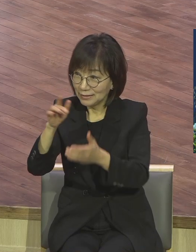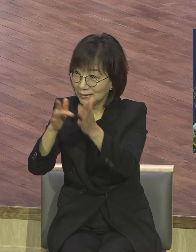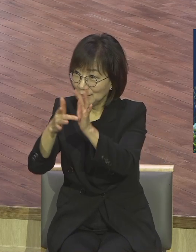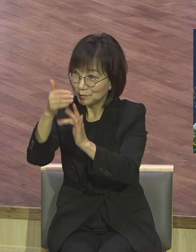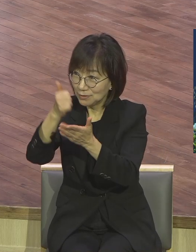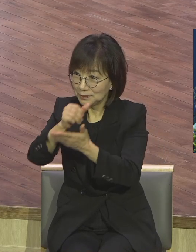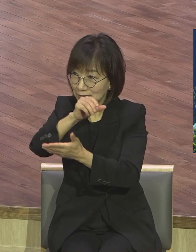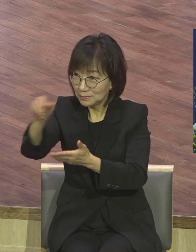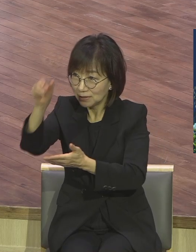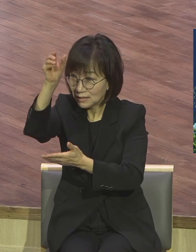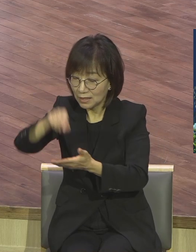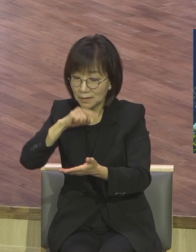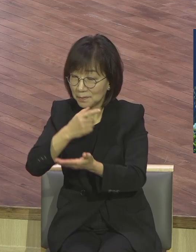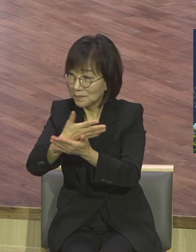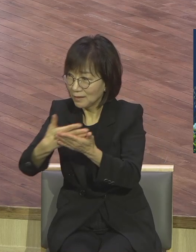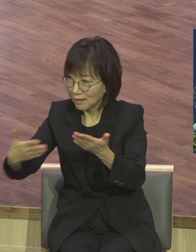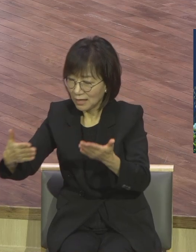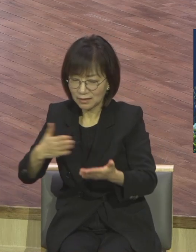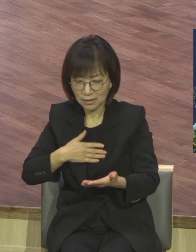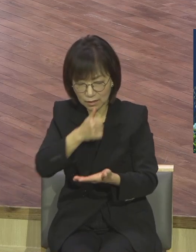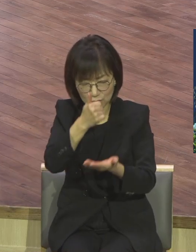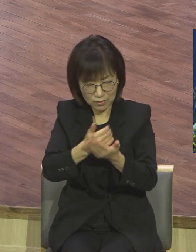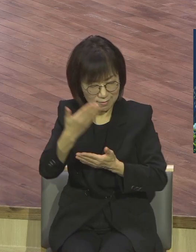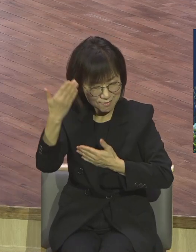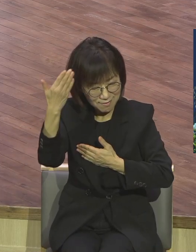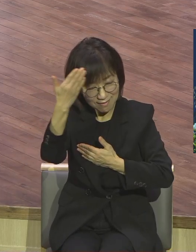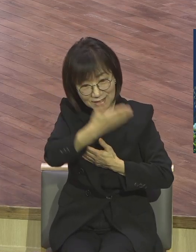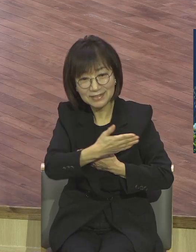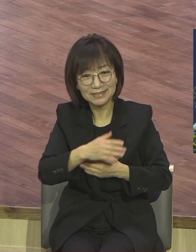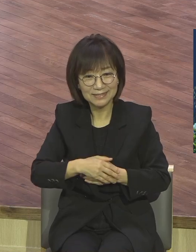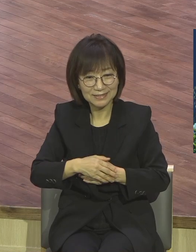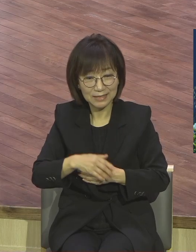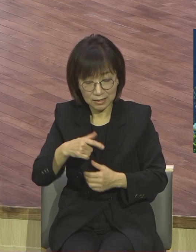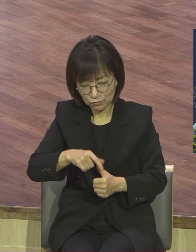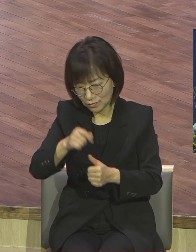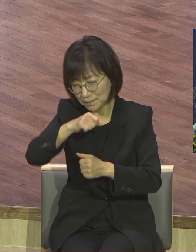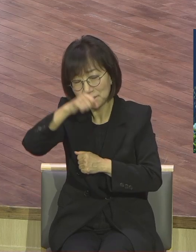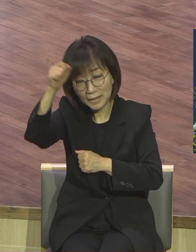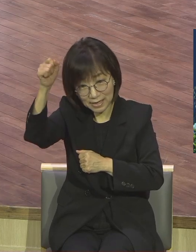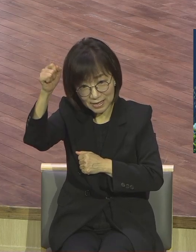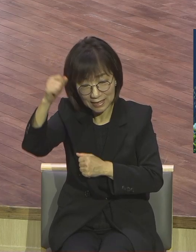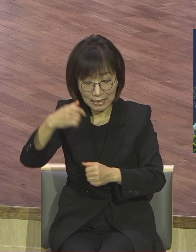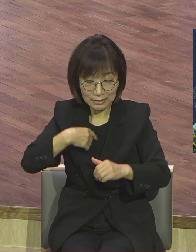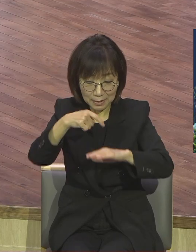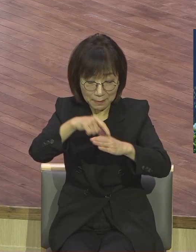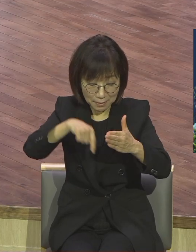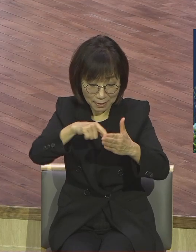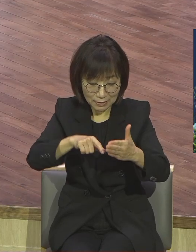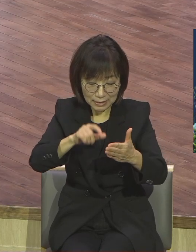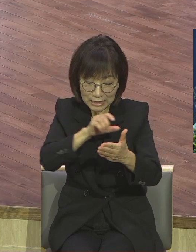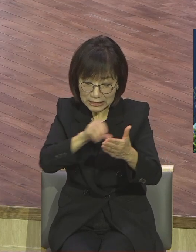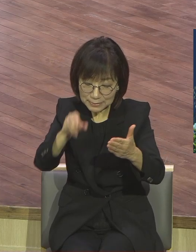자녀로 거듭났으니 내 가슴 속에 늘 그리스도의 십자가 피가 흐르고 있습니다.